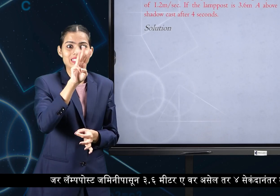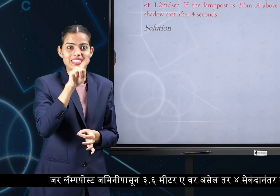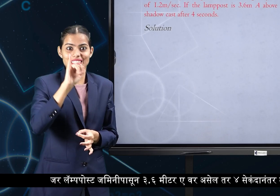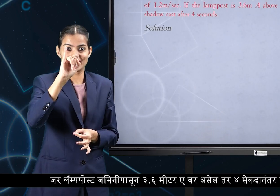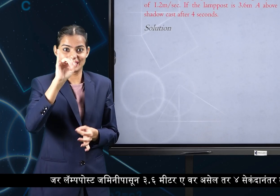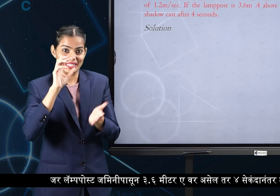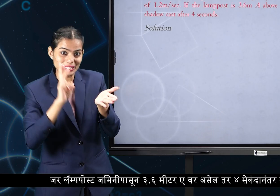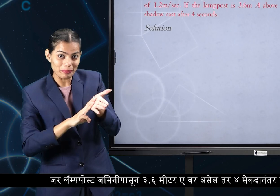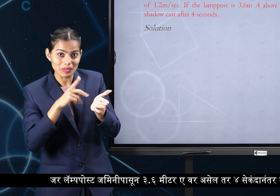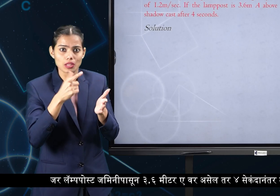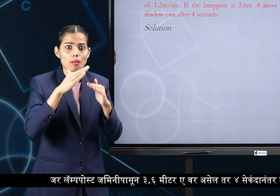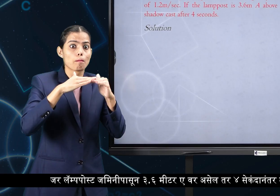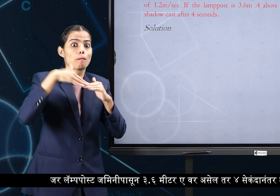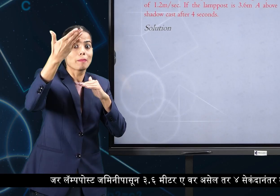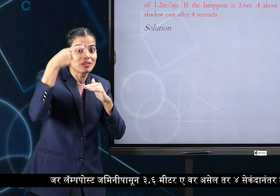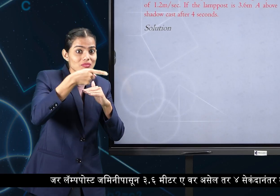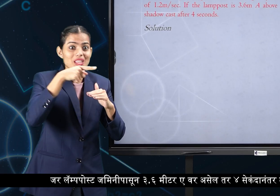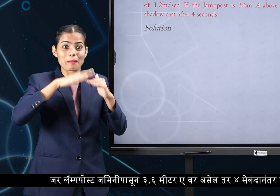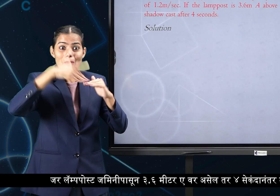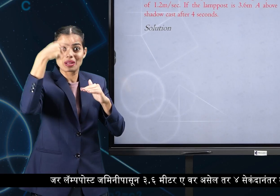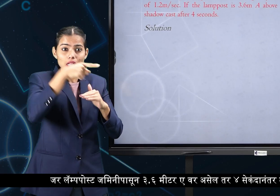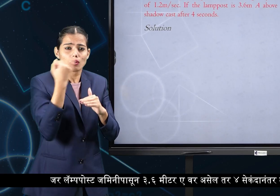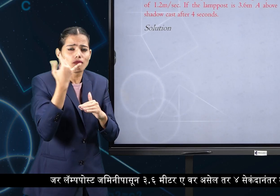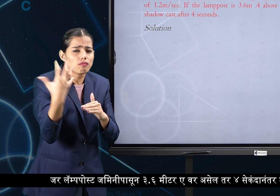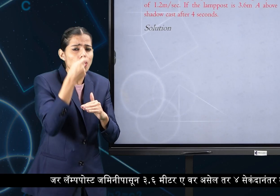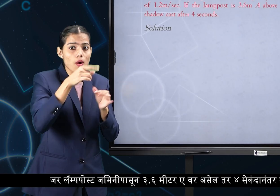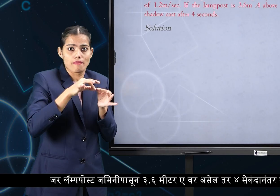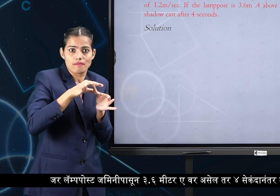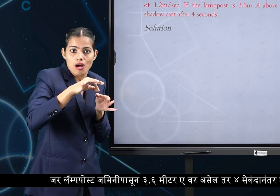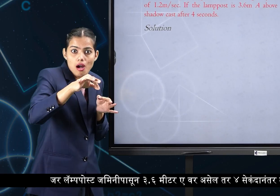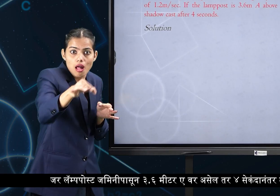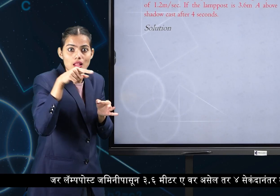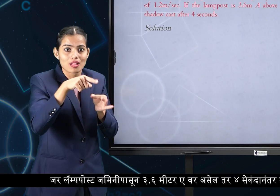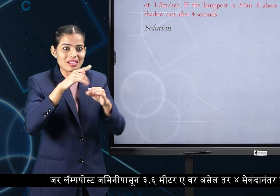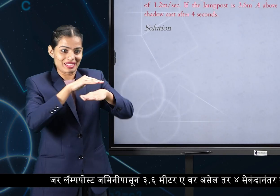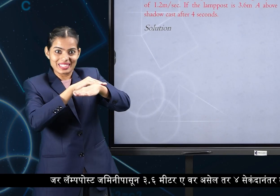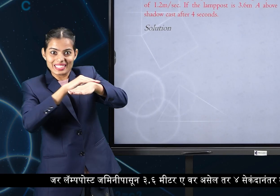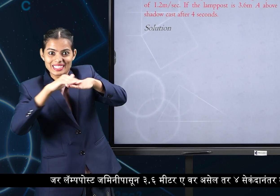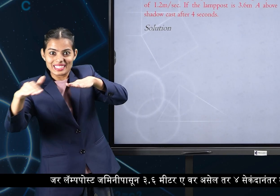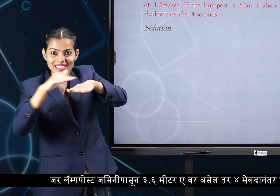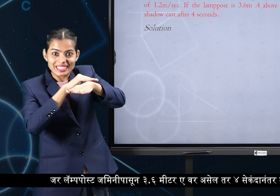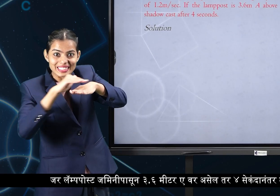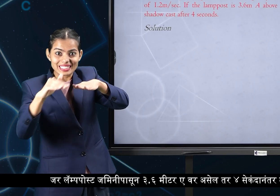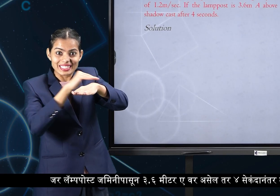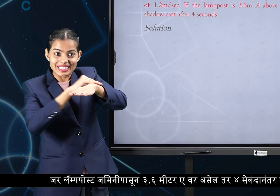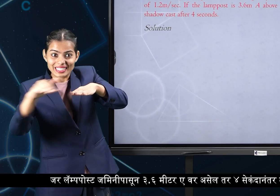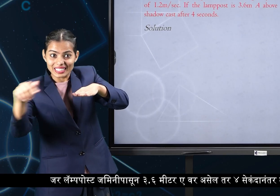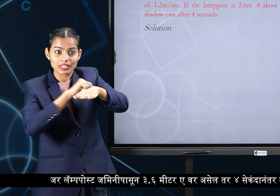जमिनीपासून 3.6 मीटर एवर असेल तर 4 सेकंदा अंतर